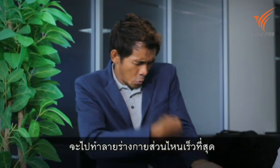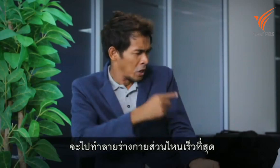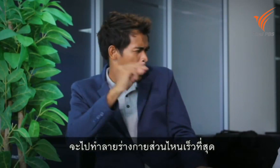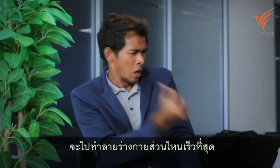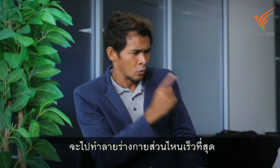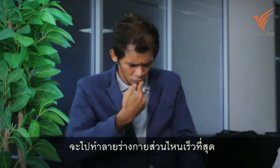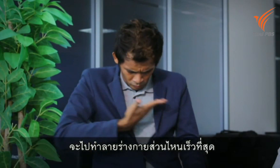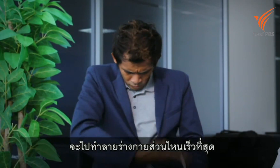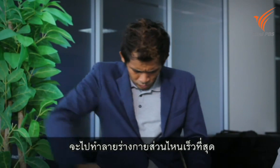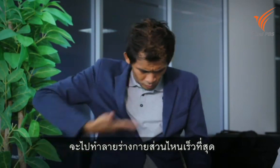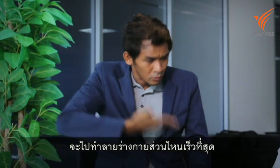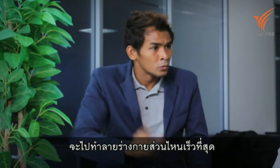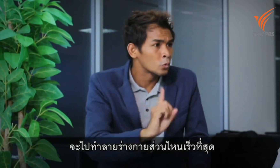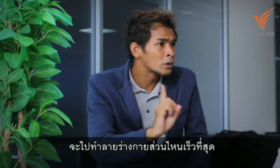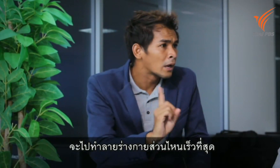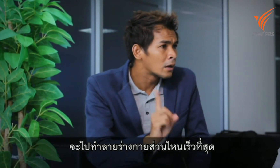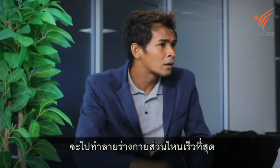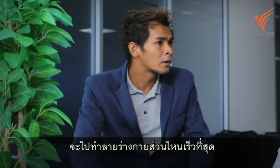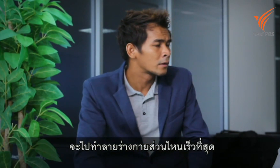จะไปทำลายร่างกายส่วนไหนเร็วที่สุด